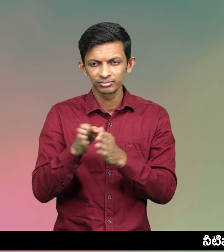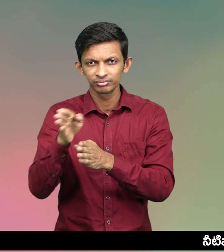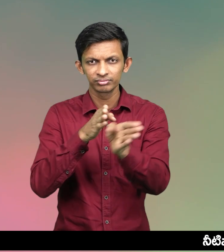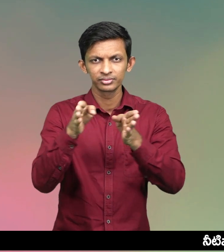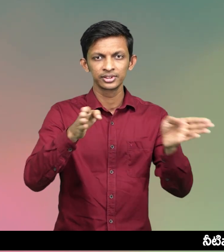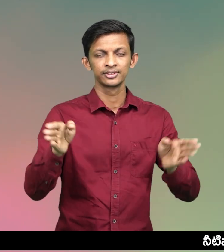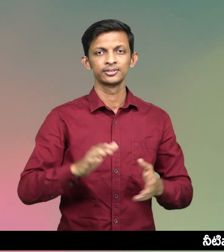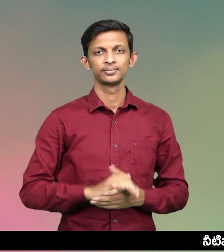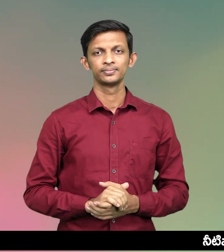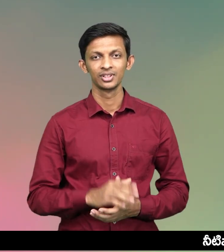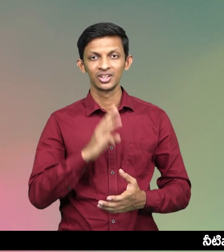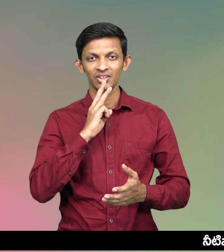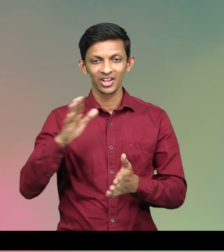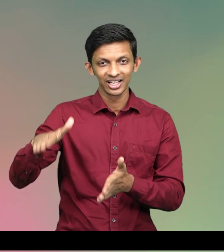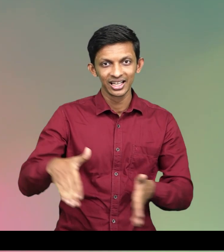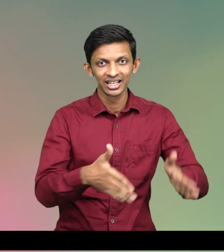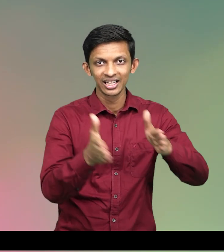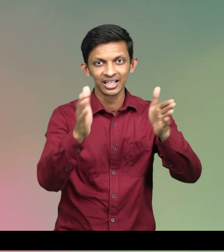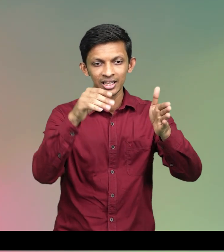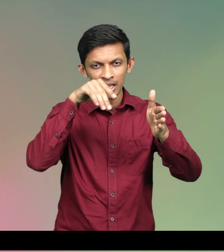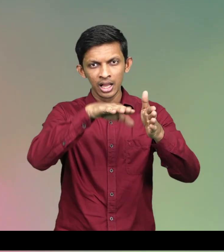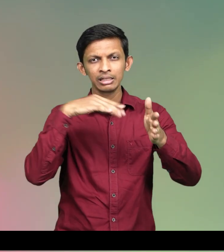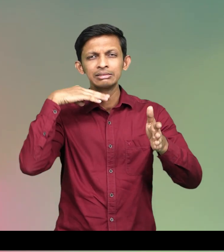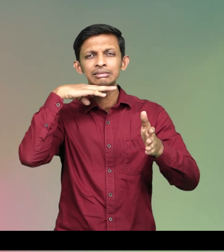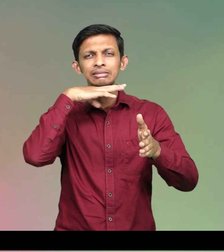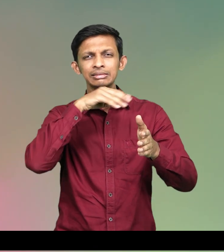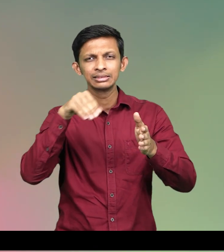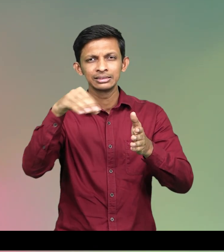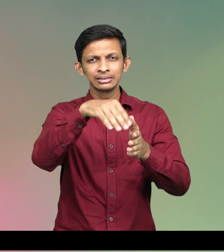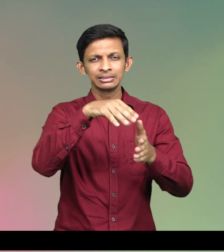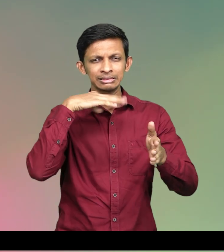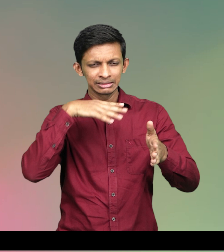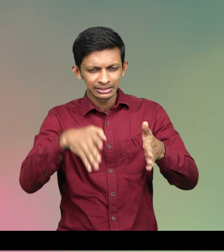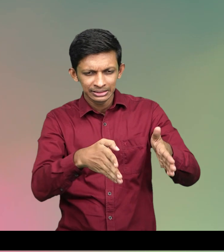నదీ కాలుష్యం